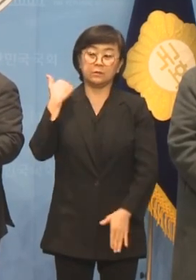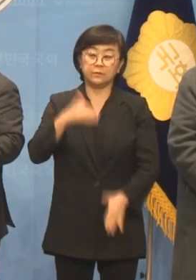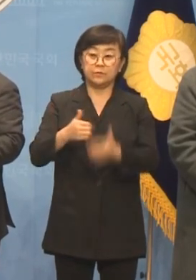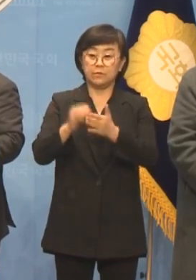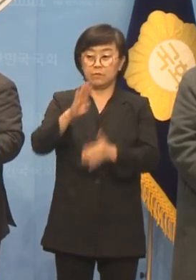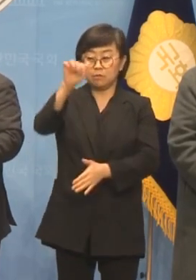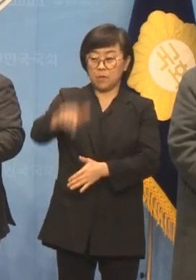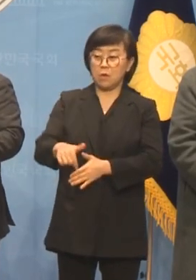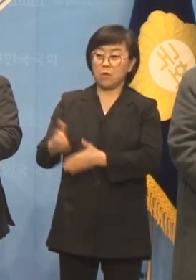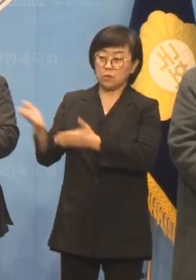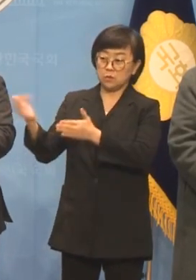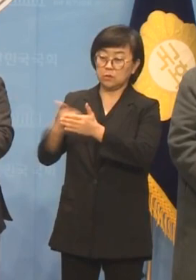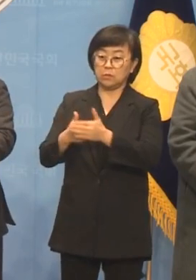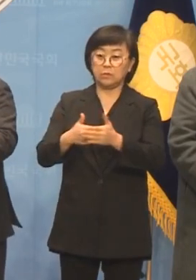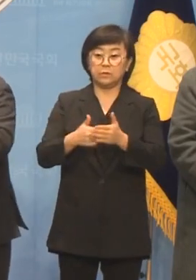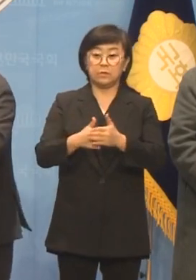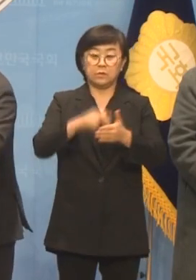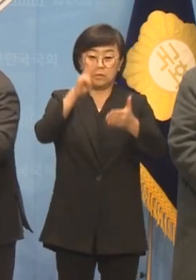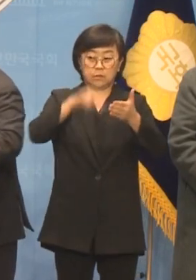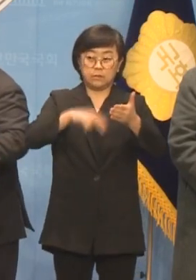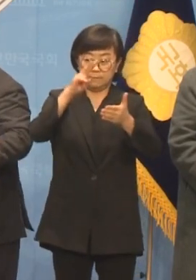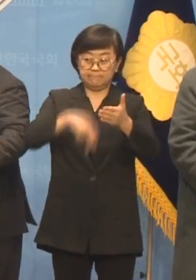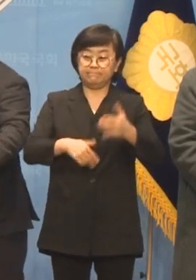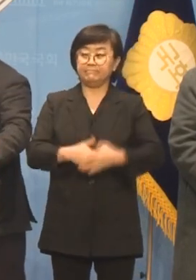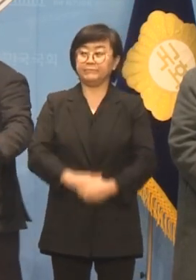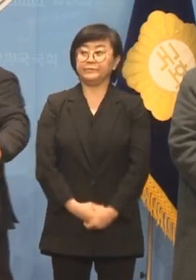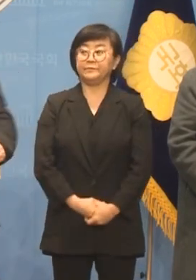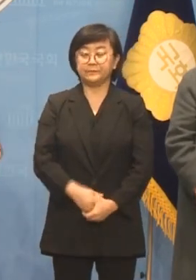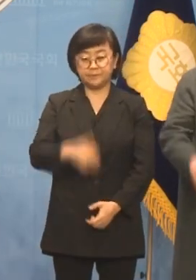박영선 운영위원장 오동현 변호사님 기자회견 낭독해 주시도록 하겠습니다.